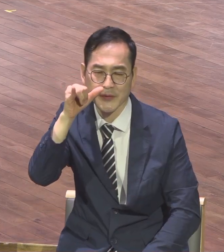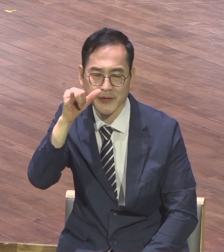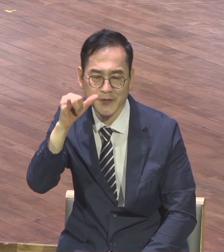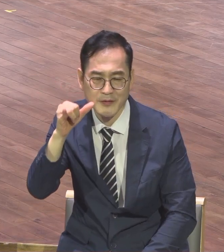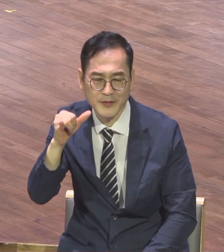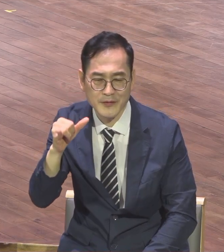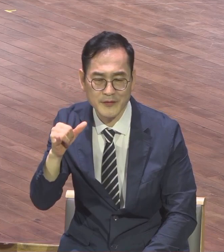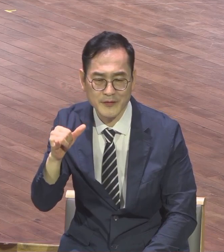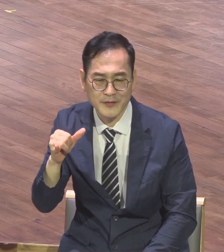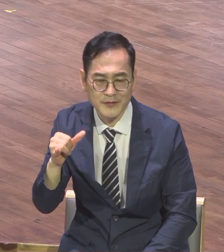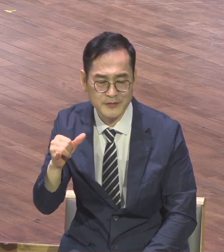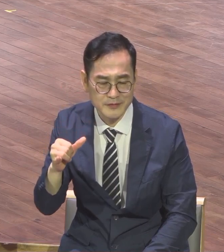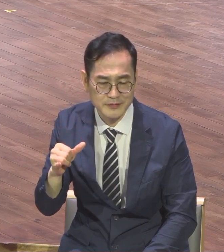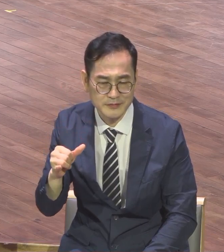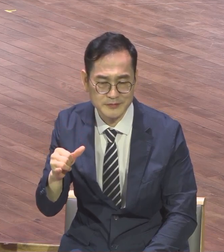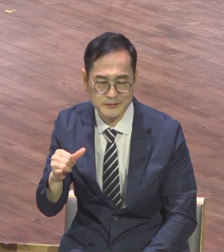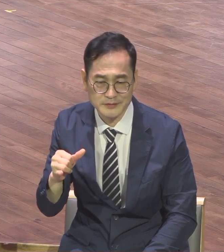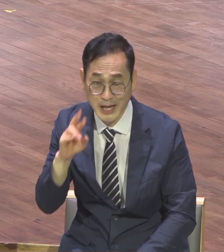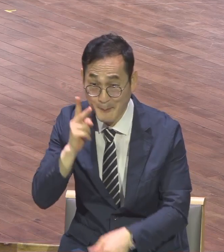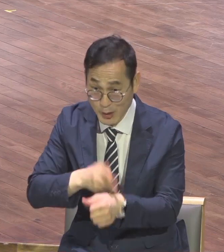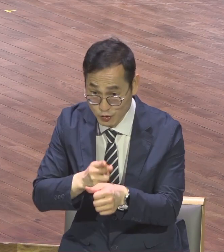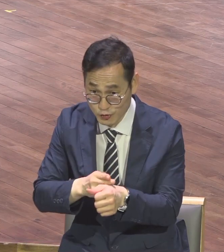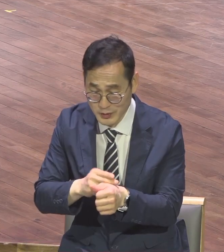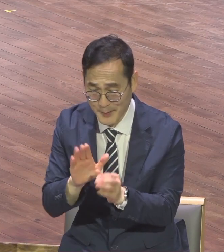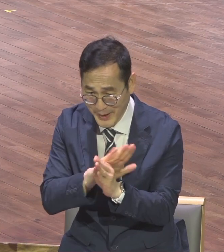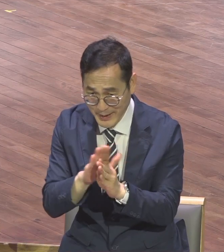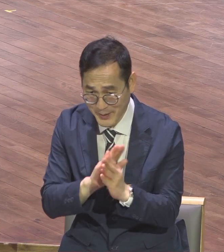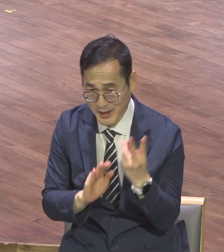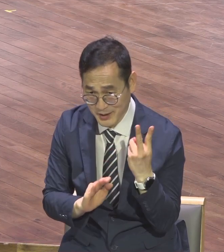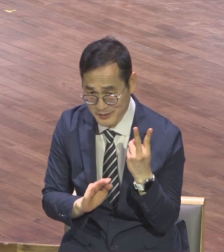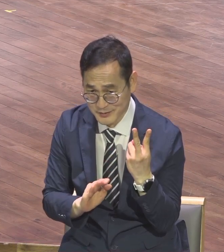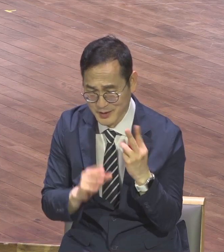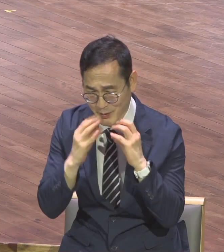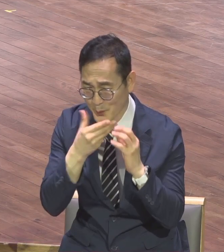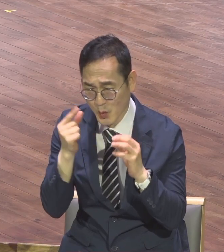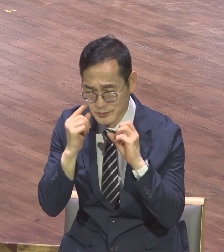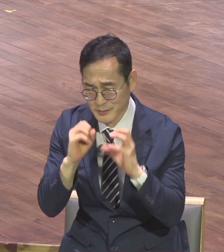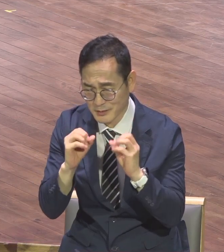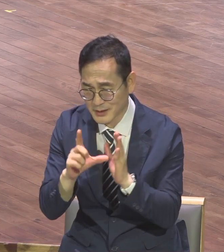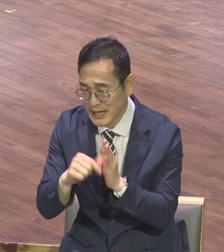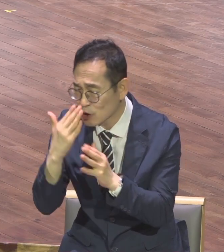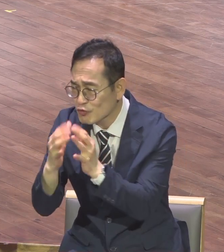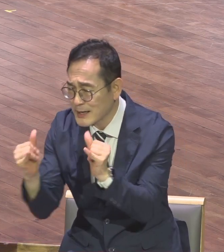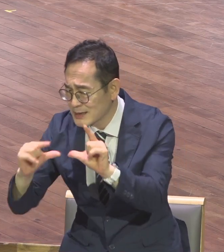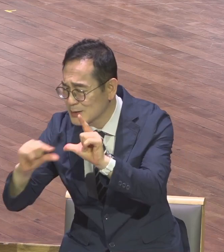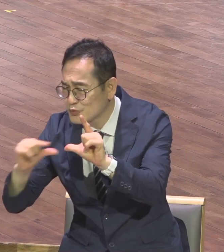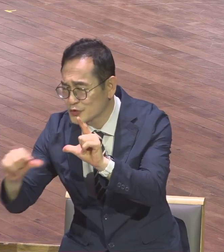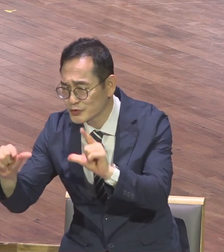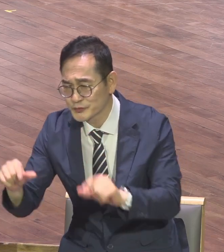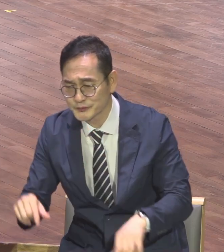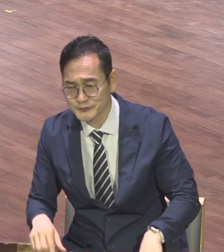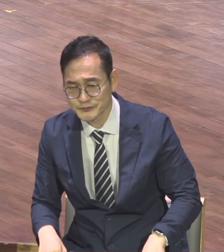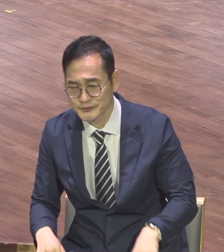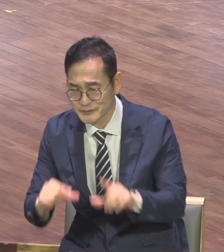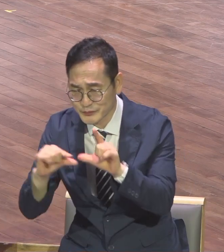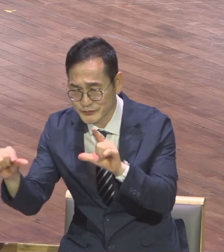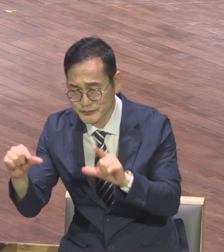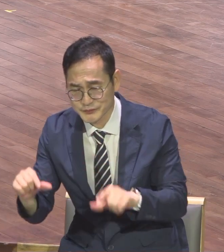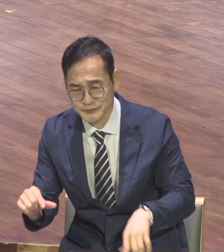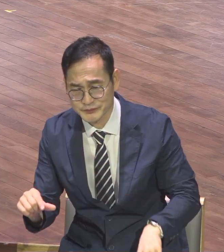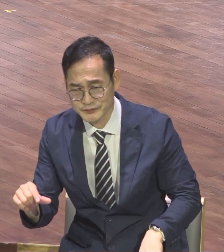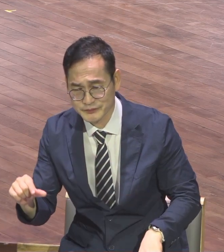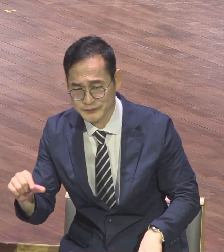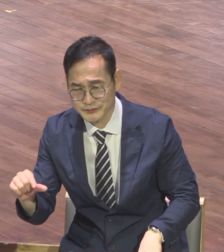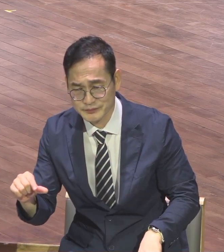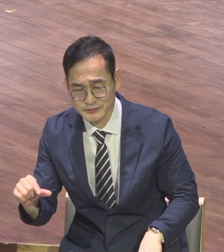합니다. 시비를 걸어요. 본문에 보면 일부 유대인 대적자들이 자기만 복음을 안 받는 것이